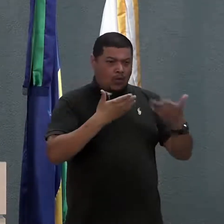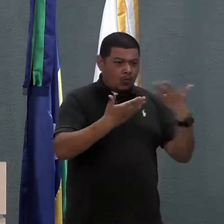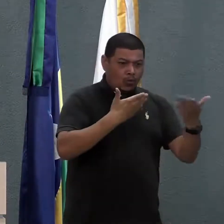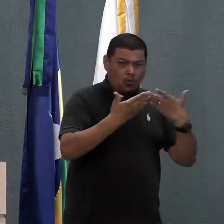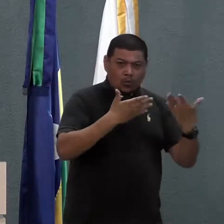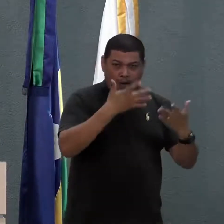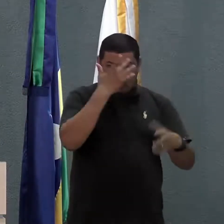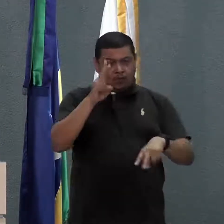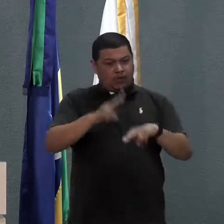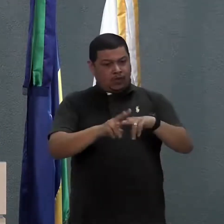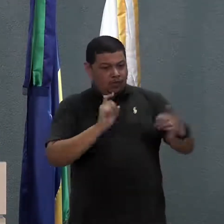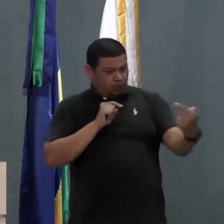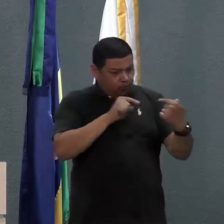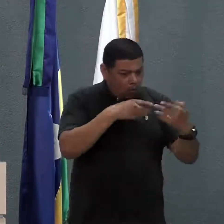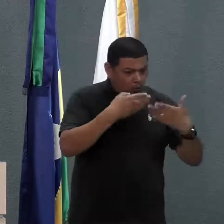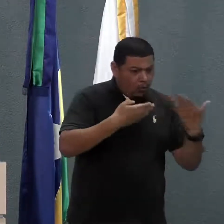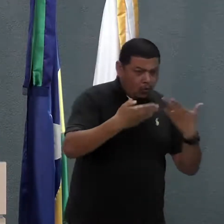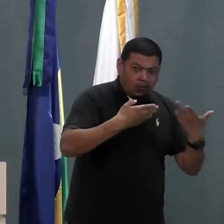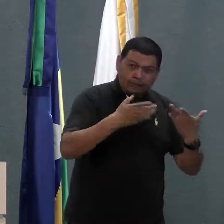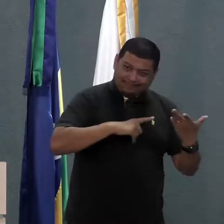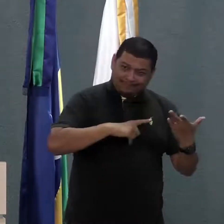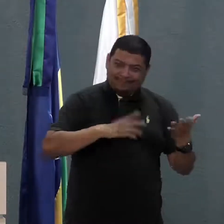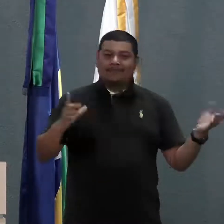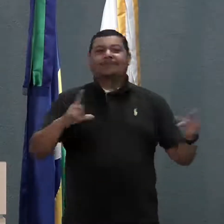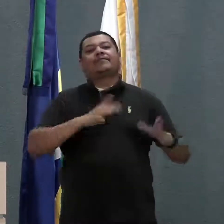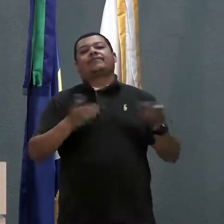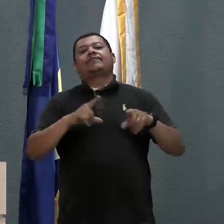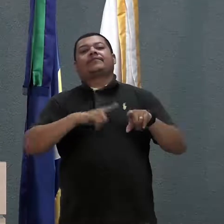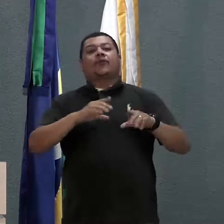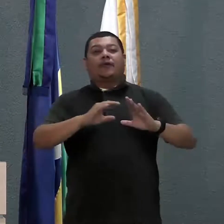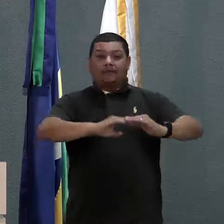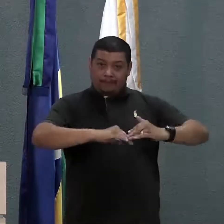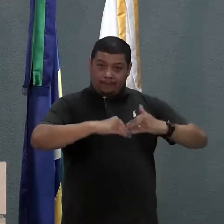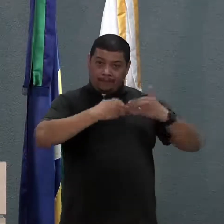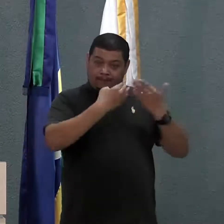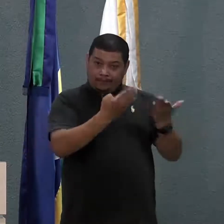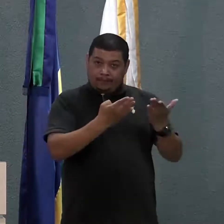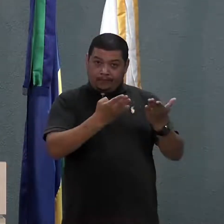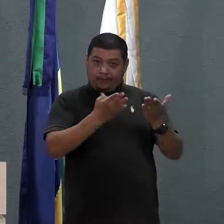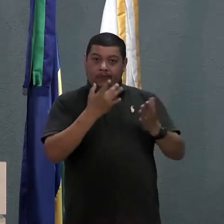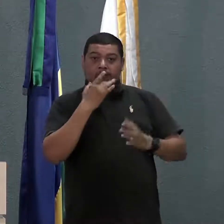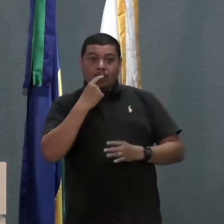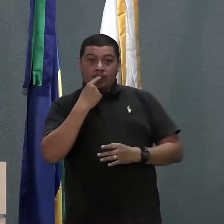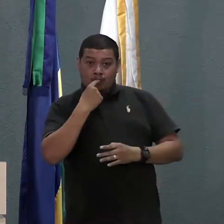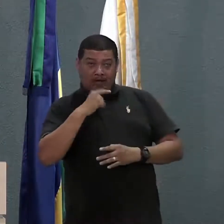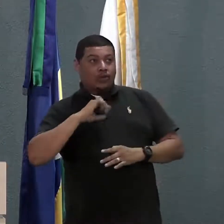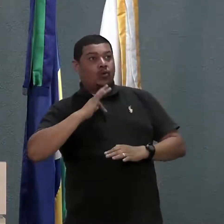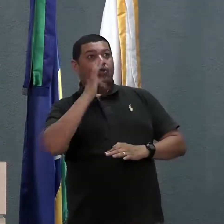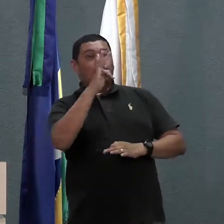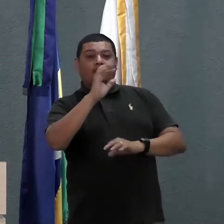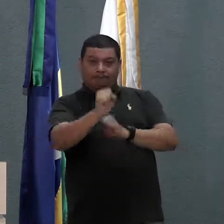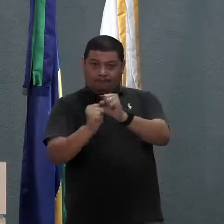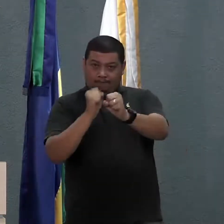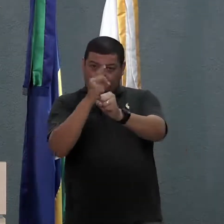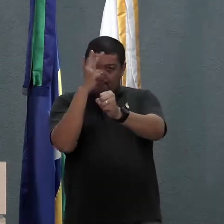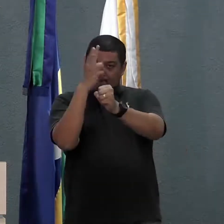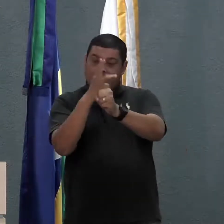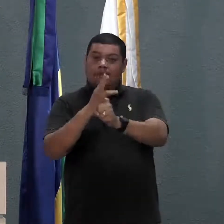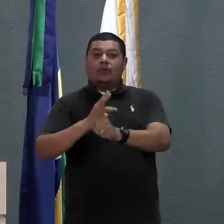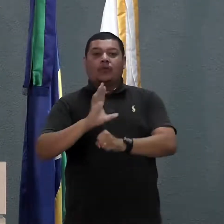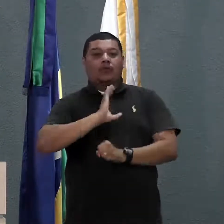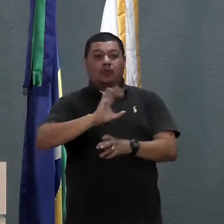vereador Capiche, que é a entrega, nosso grande projeto para os 3 anos, é um clube social para os advogados.